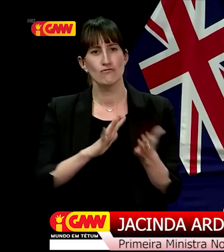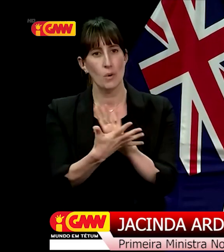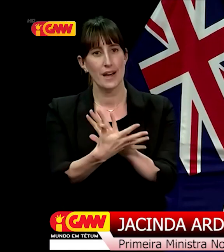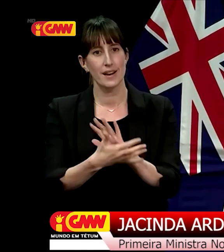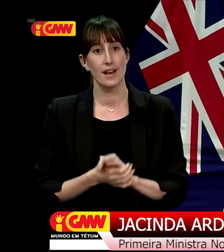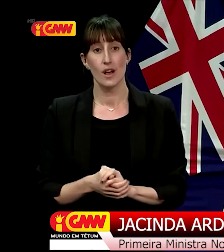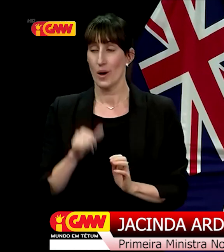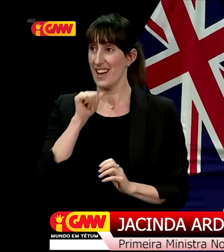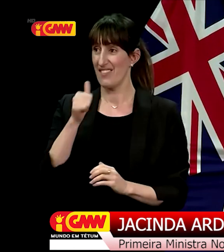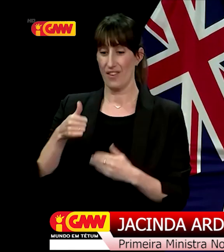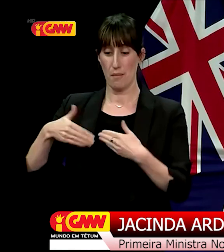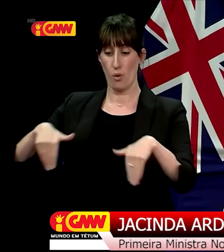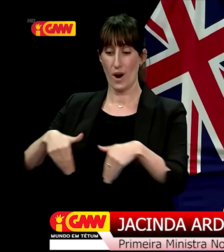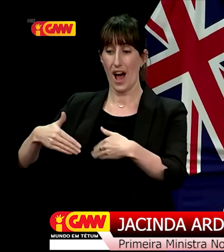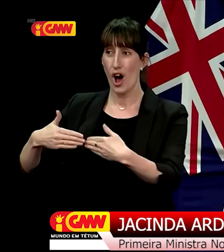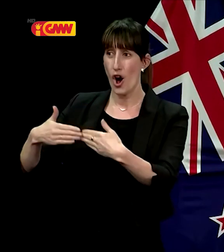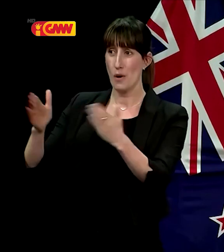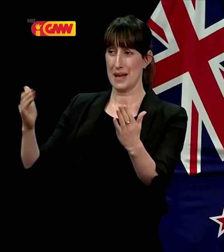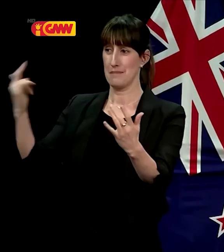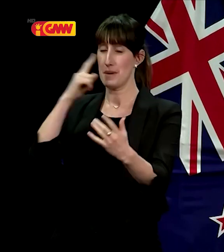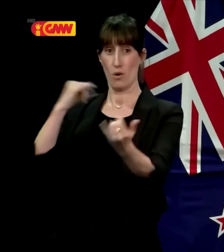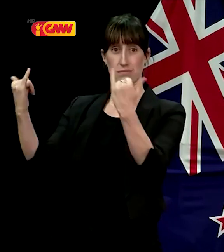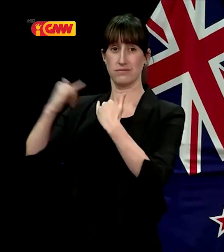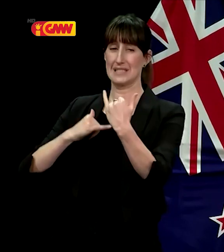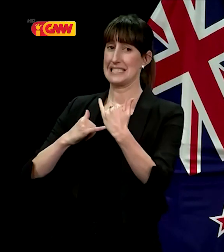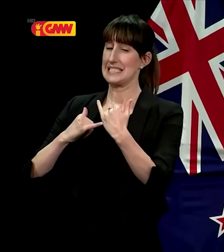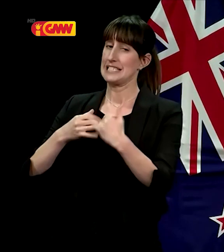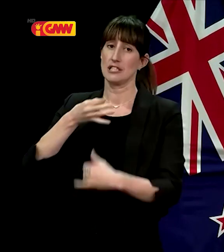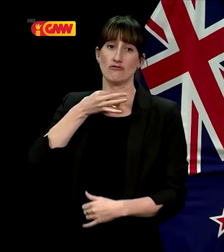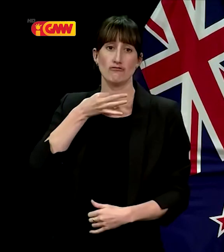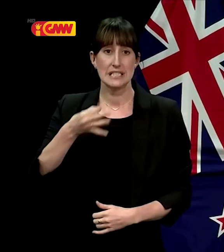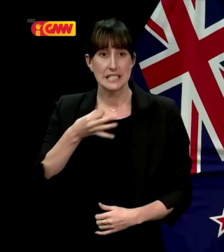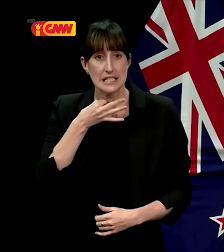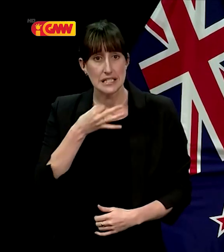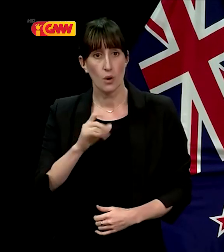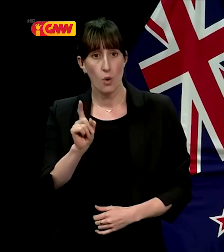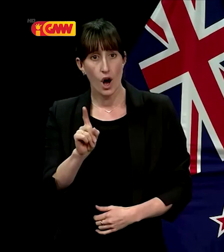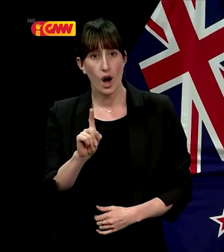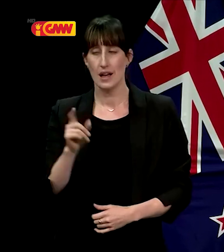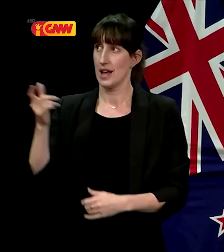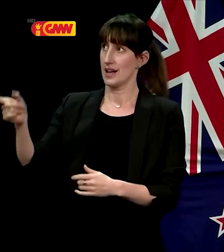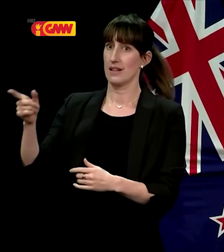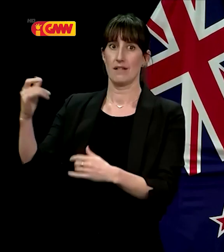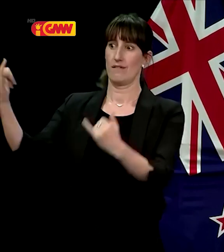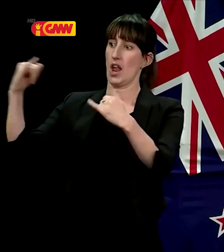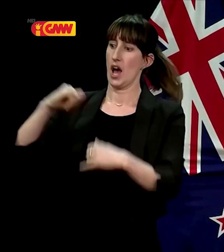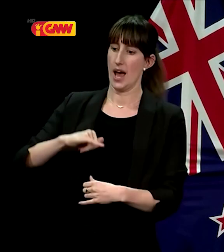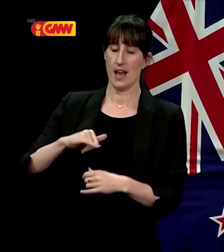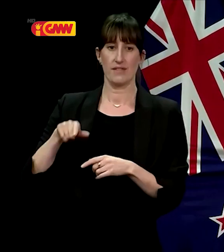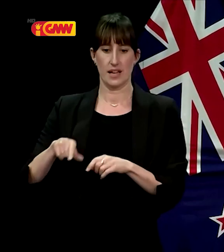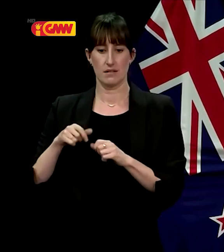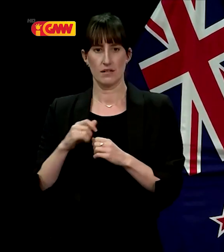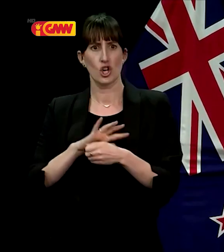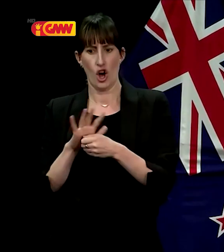teten ita atu lo que fale fronteira e momento ida ne perigoso. Perigo ne bele nak filak ba vaga da rua ku